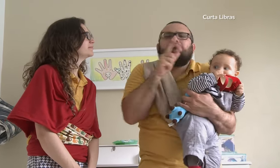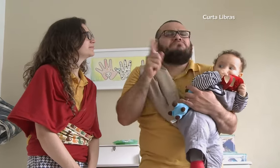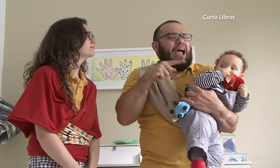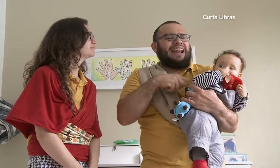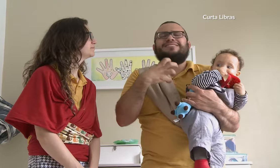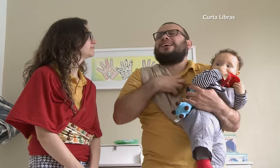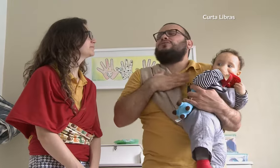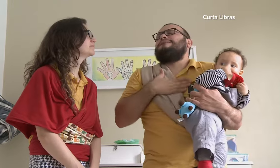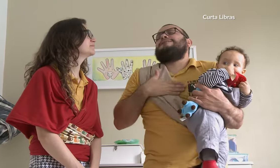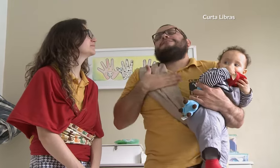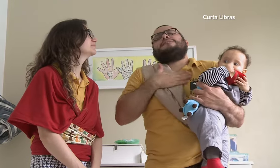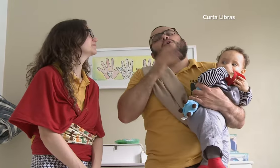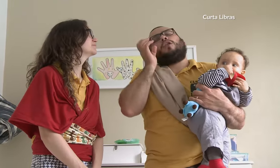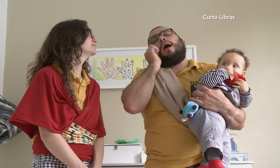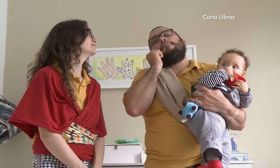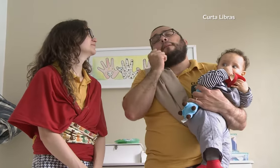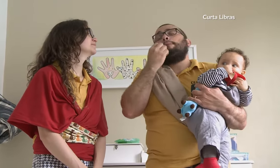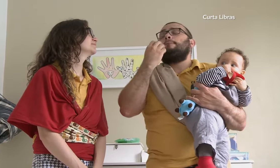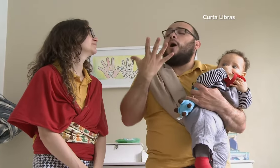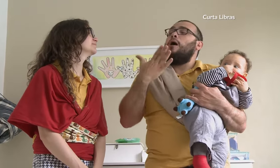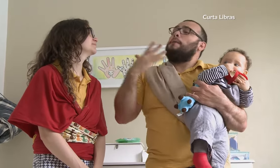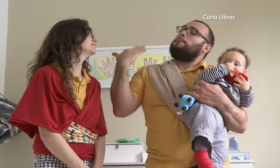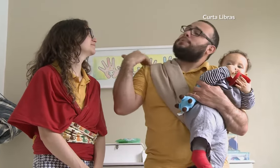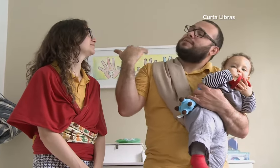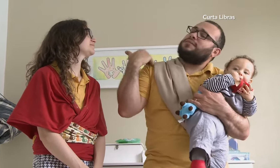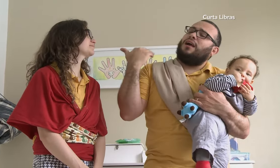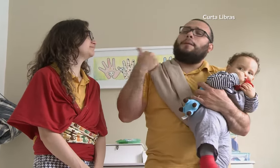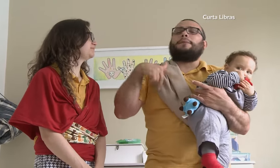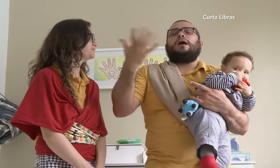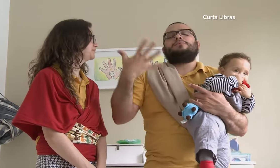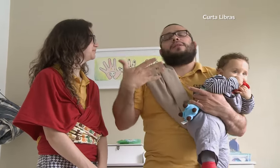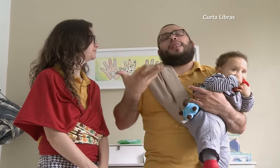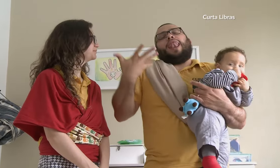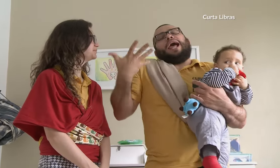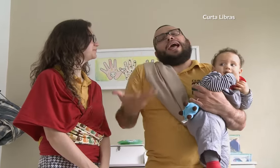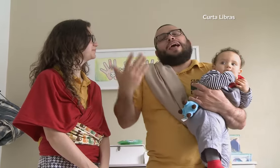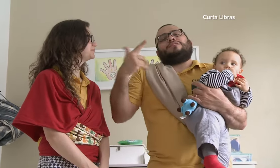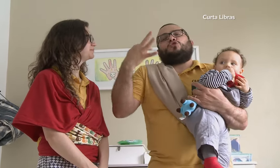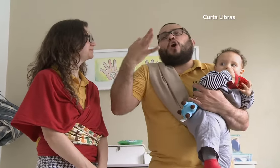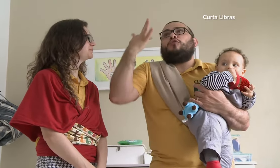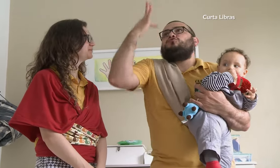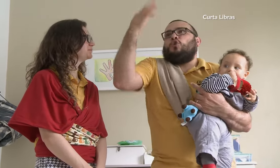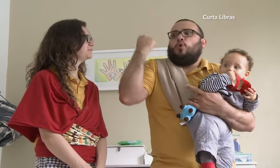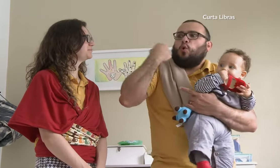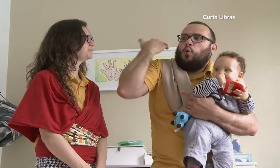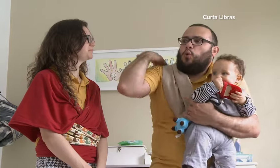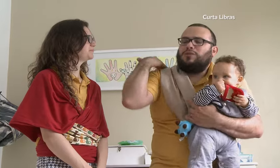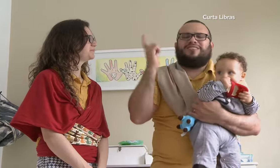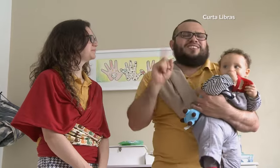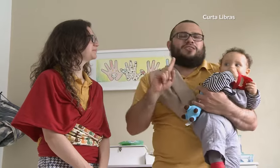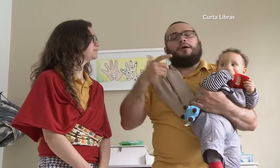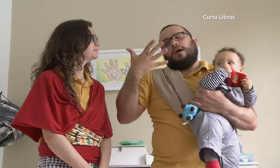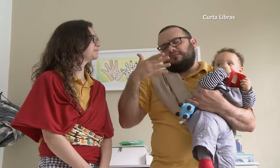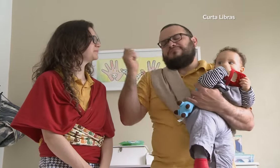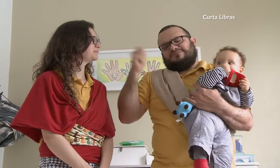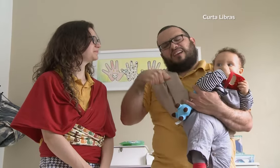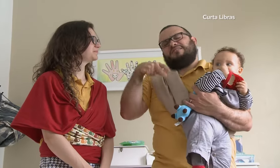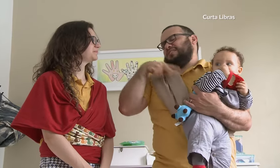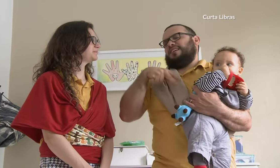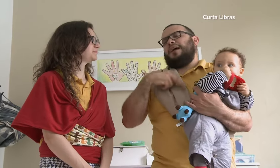Na verdade, não. O bebê gosta muito e é bom porque ele pode dormir e nós podemos passear e não nos sentirmos cansados, nem com dor na coluna.